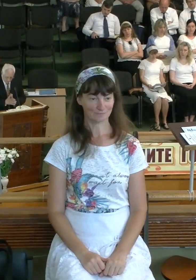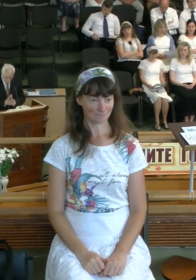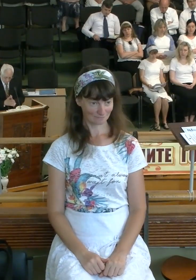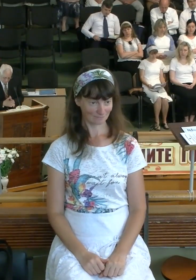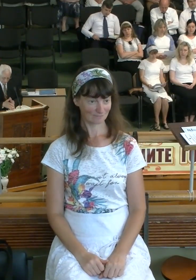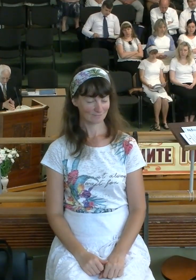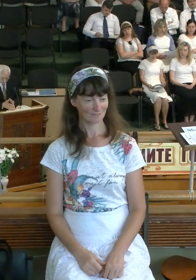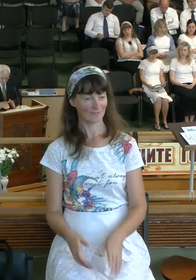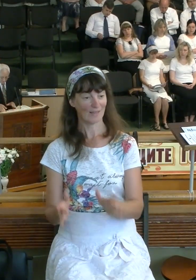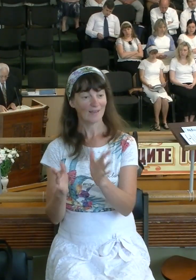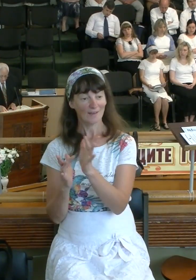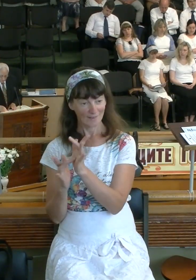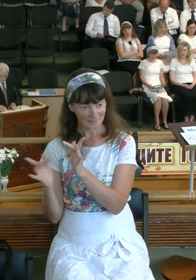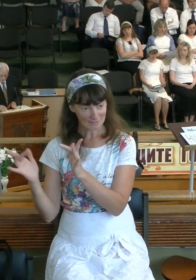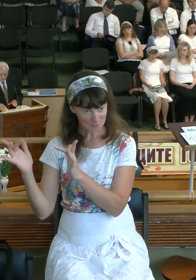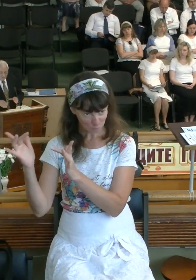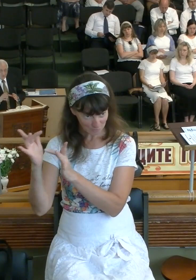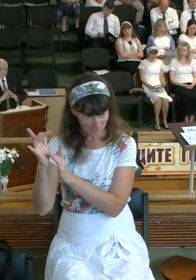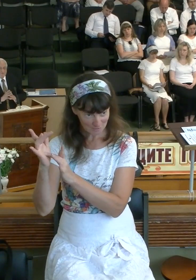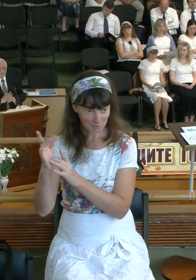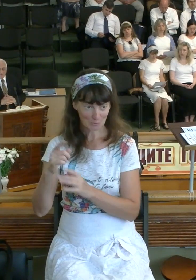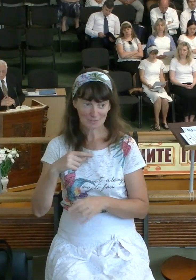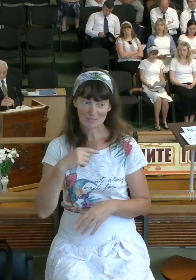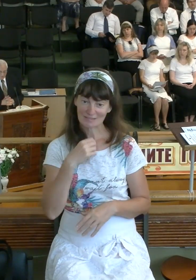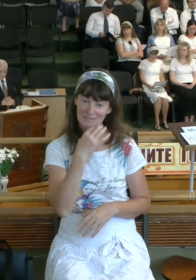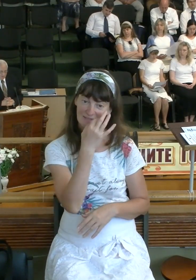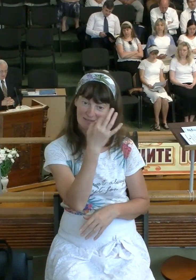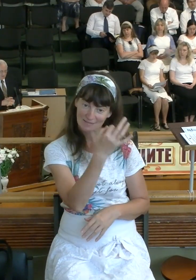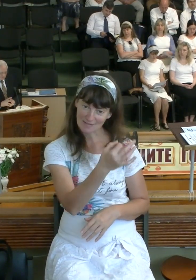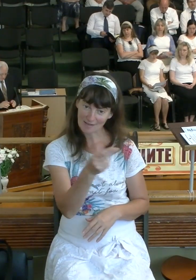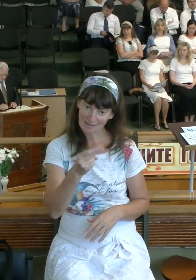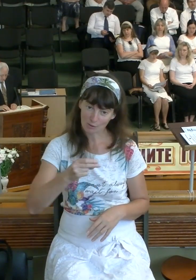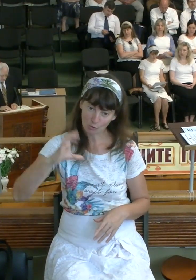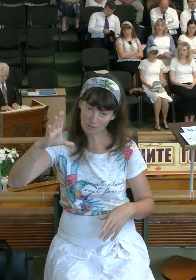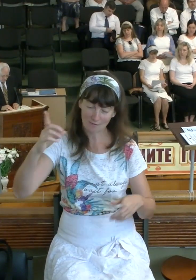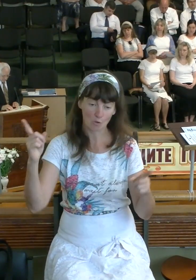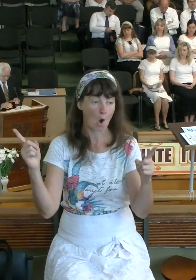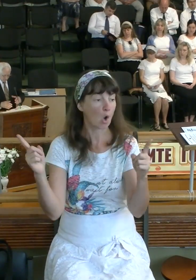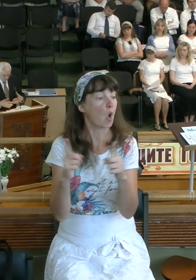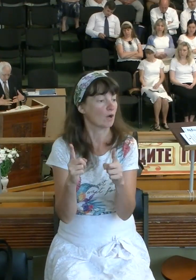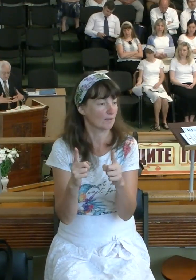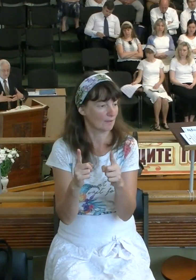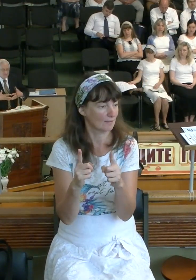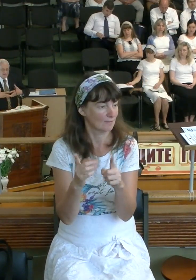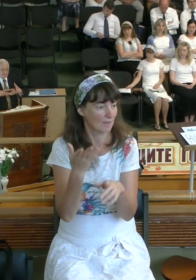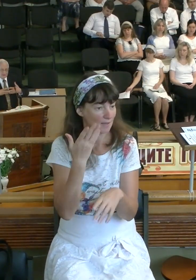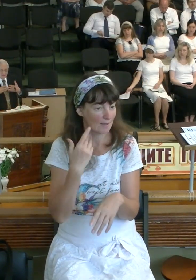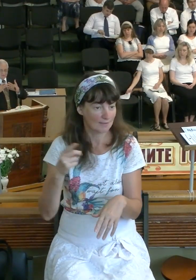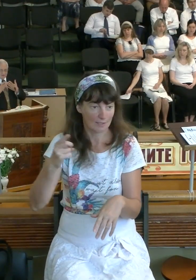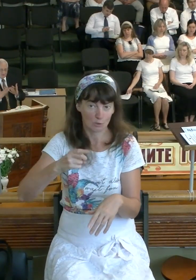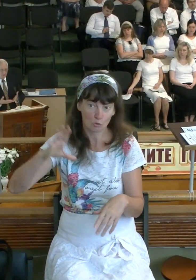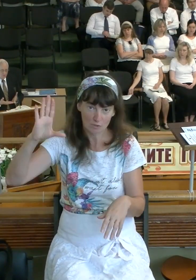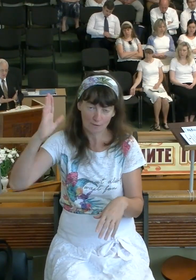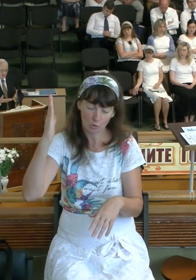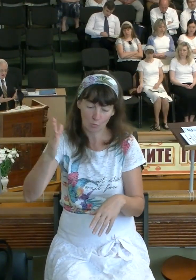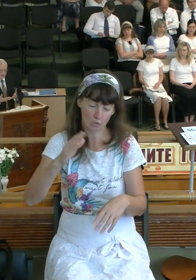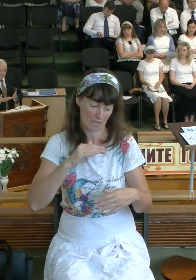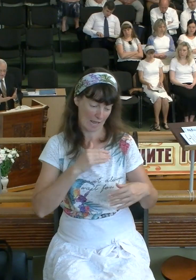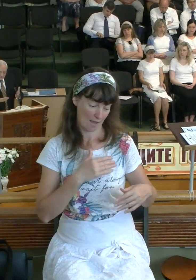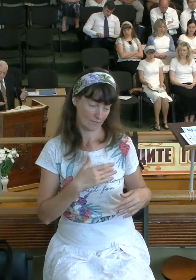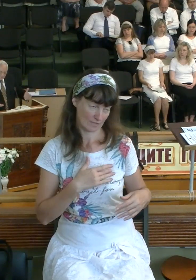Иисус Христос сказал о Духе Святом очень коротко, что когда Дух Святой будет в сердцах